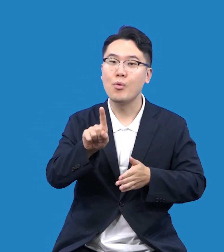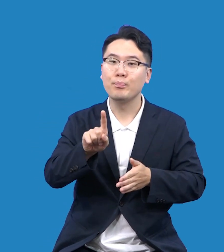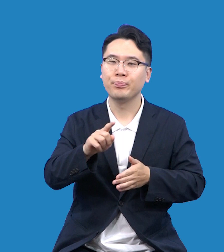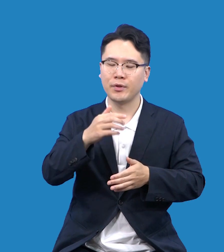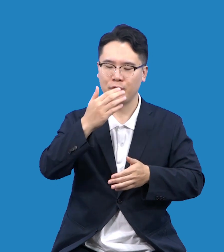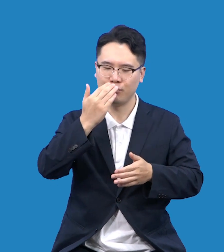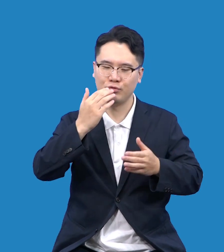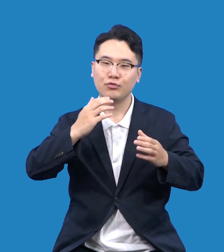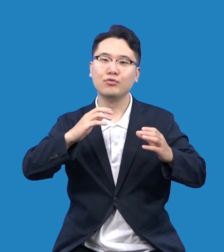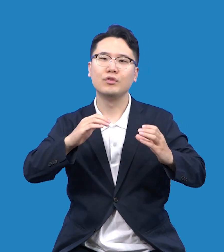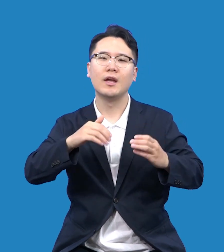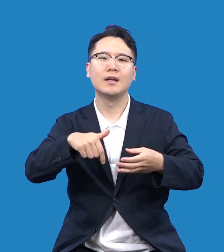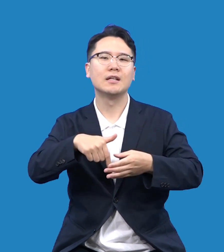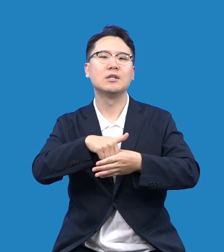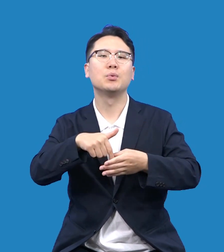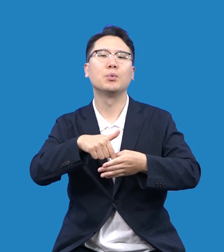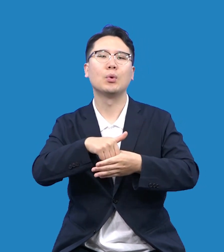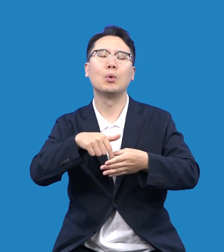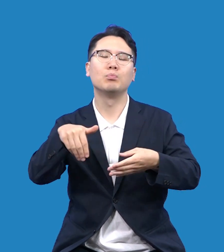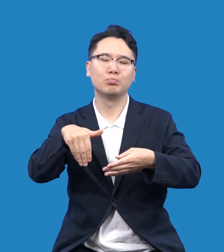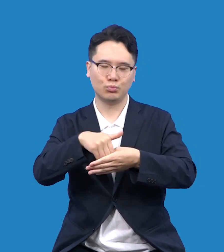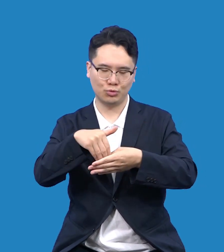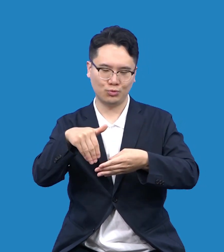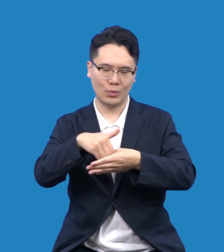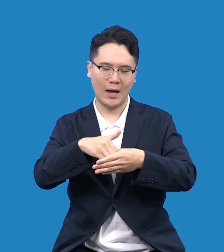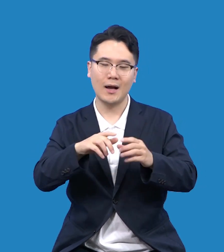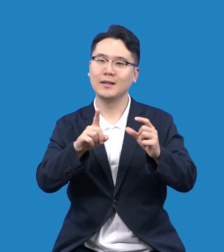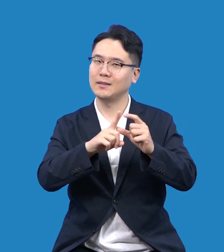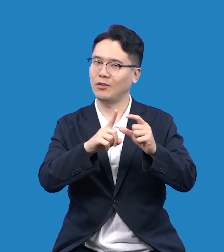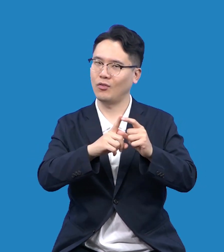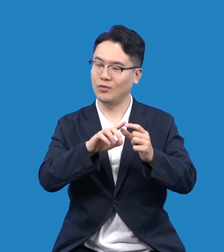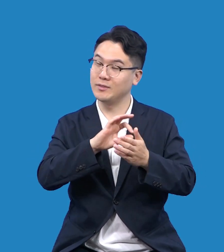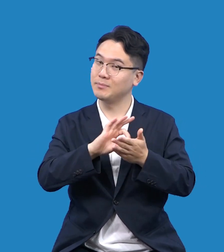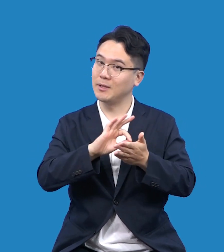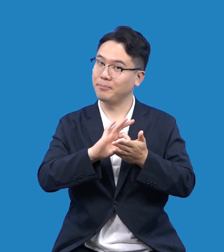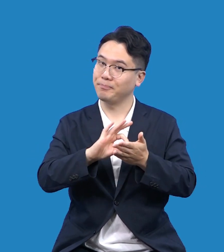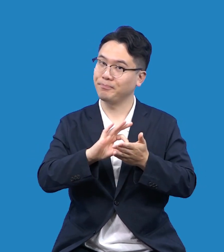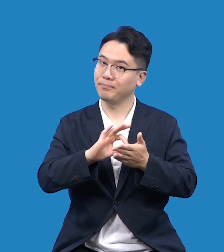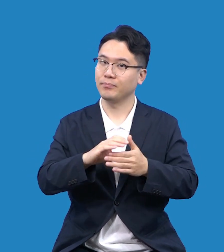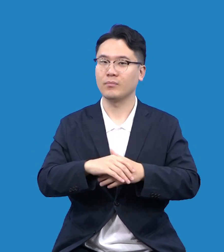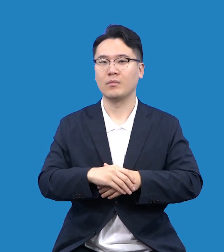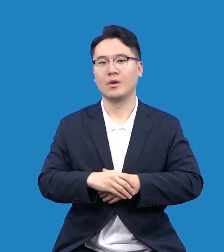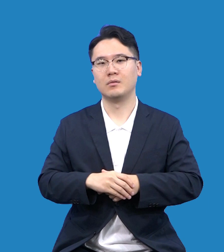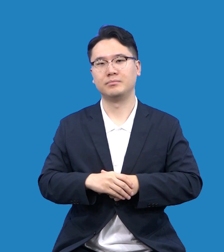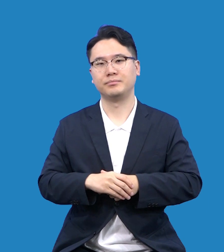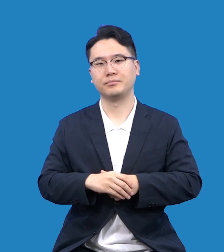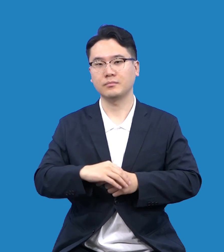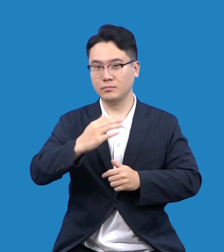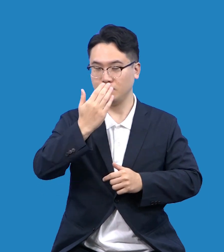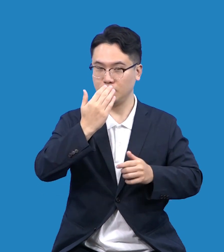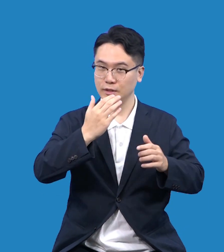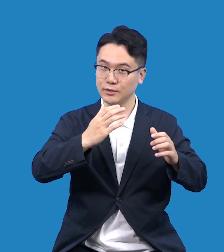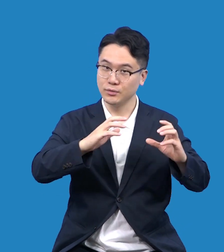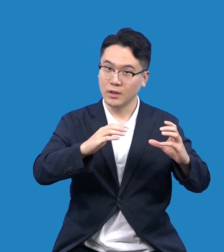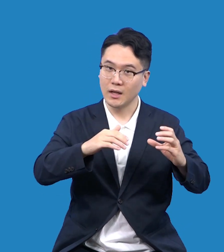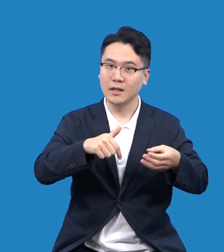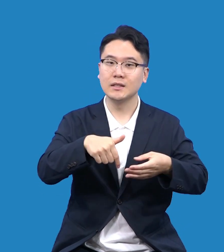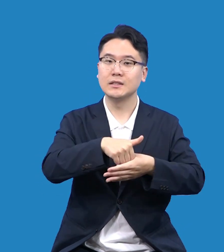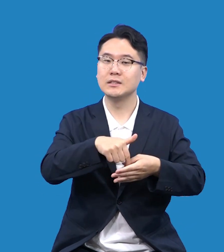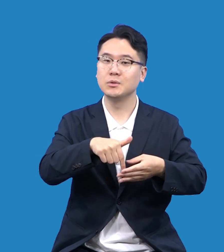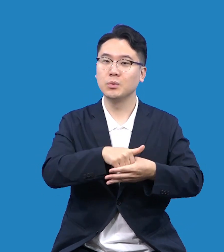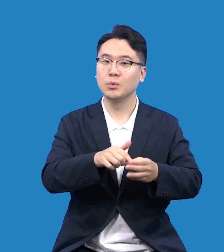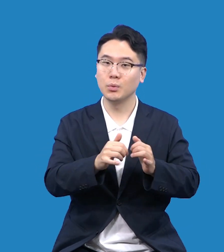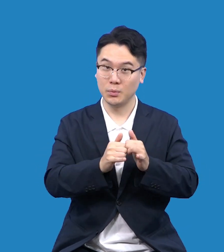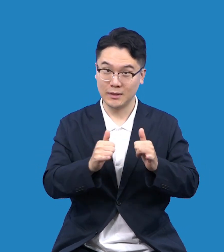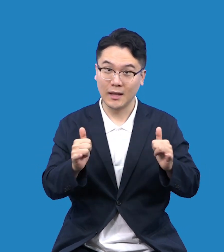유대 기독교 문화라는 단어를 사용합니다. 근데 주데오 크리스찬, 유대